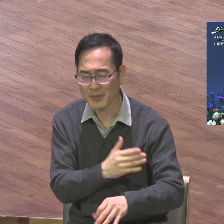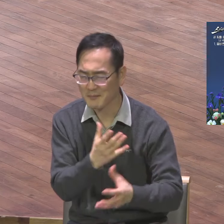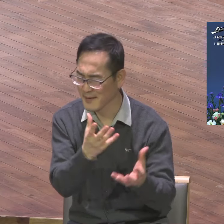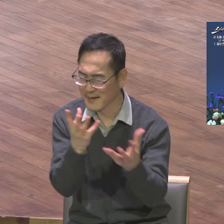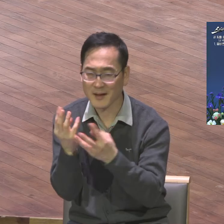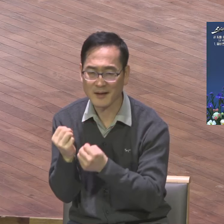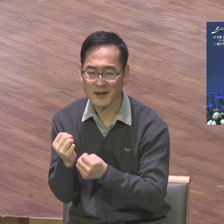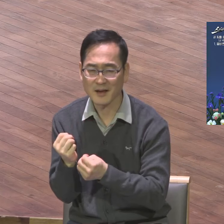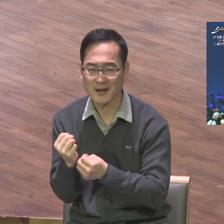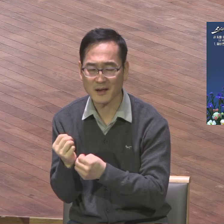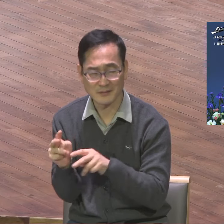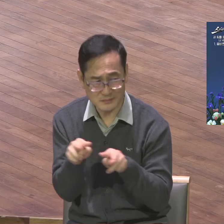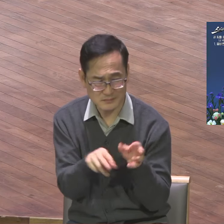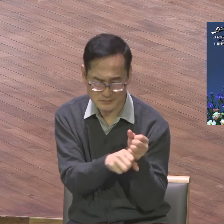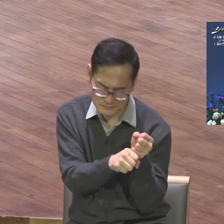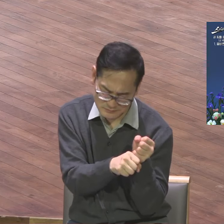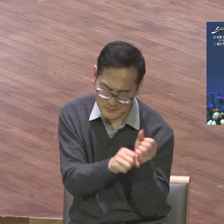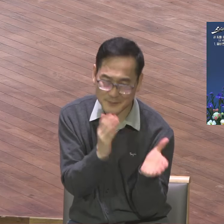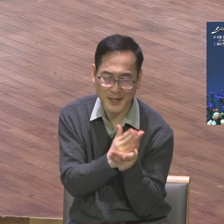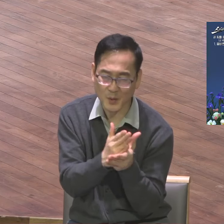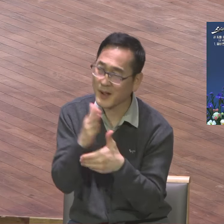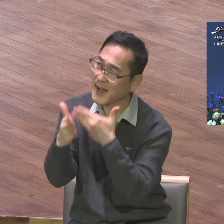옵니다. 하나님을 의지하시기 바랍니다.